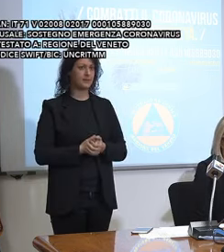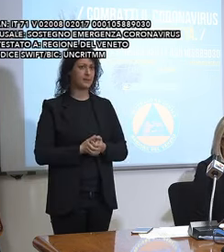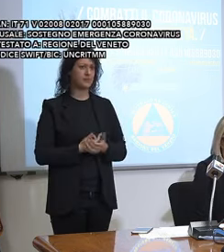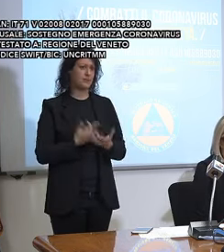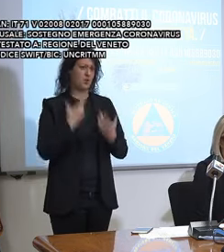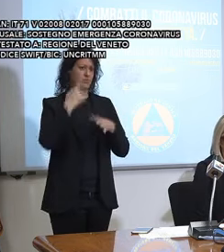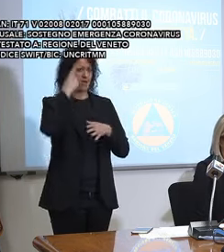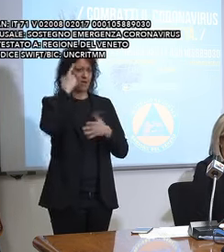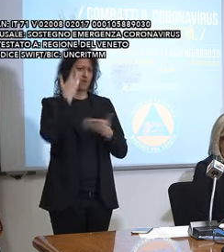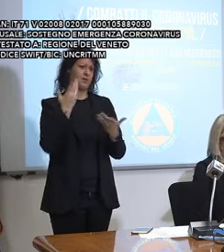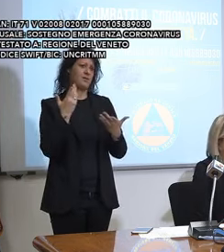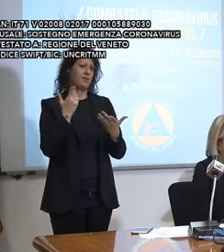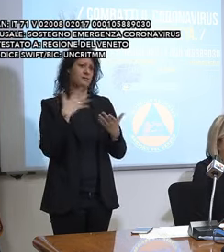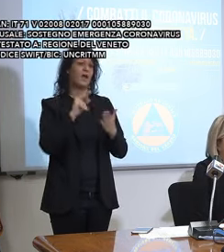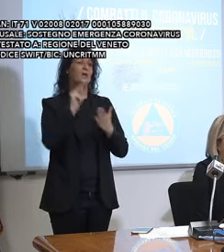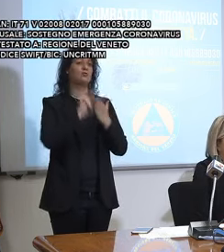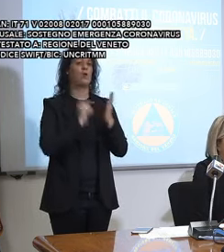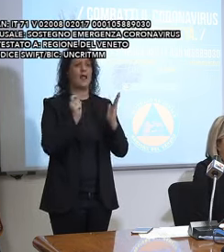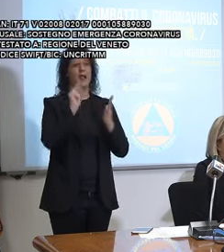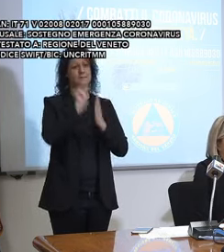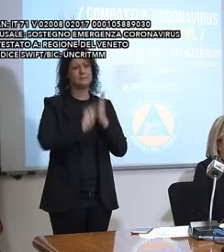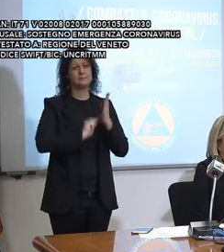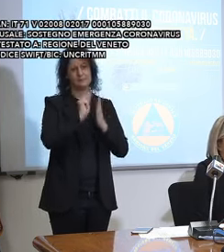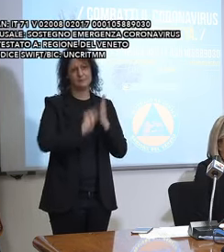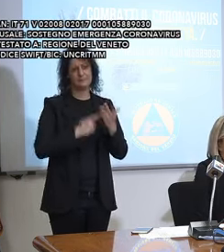cronaca, insomma nota e rinota.